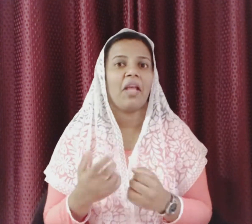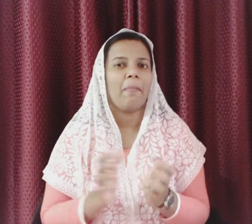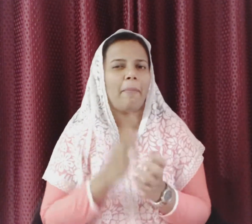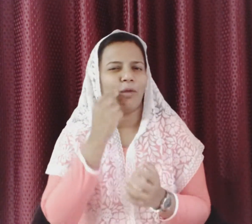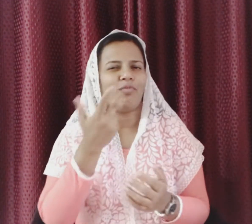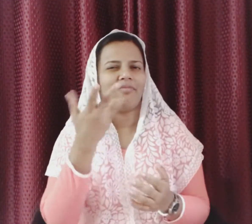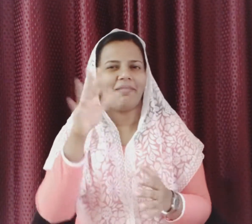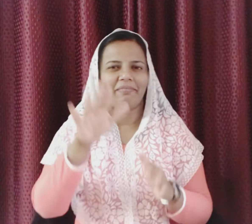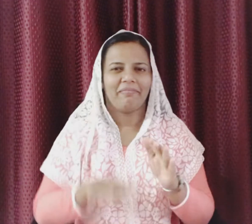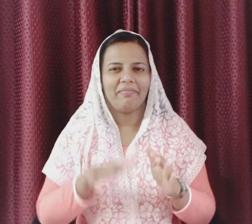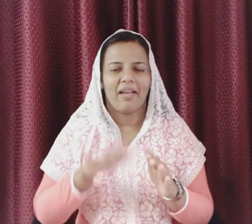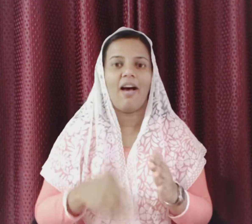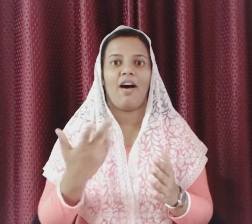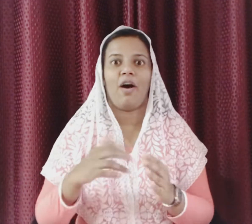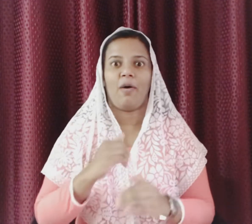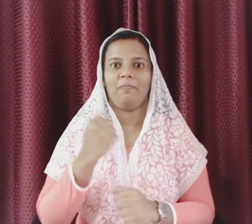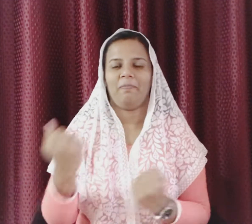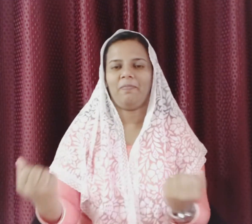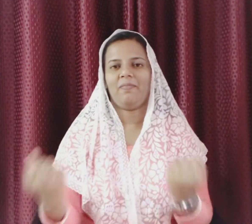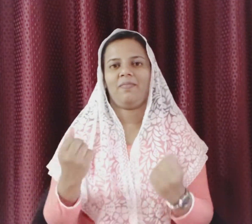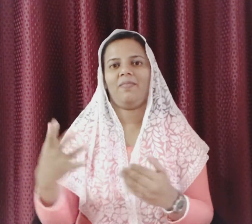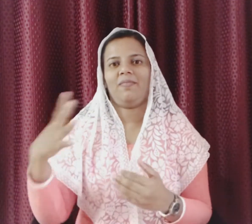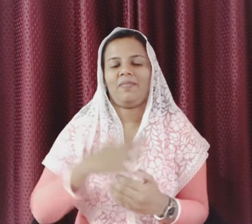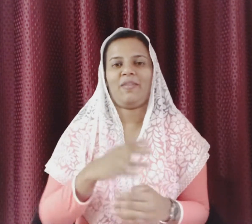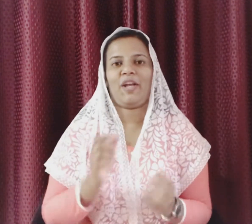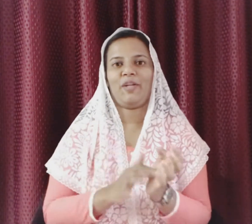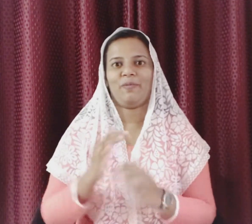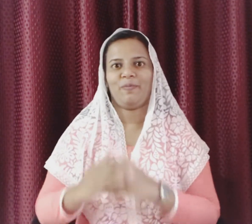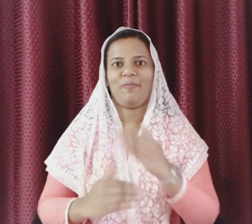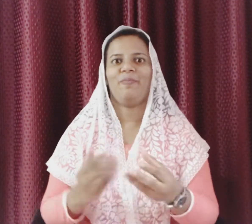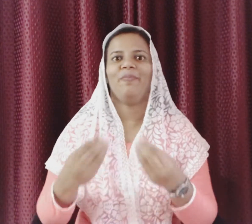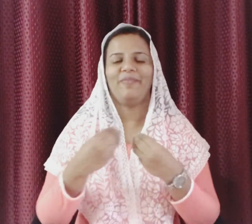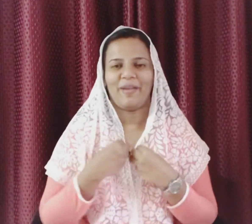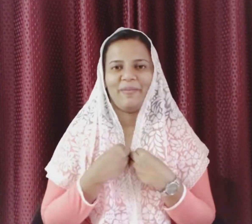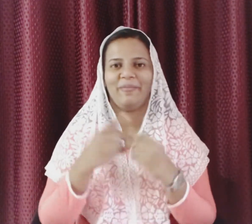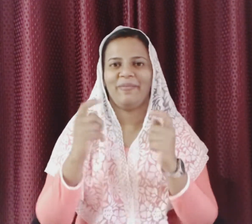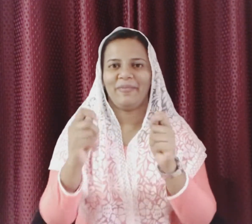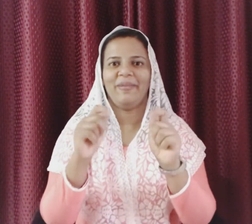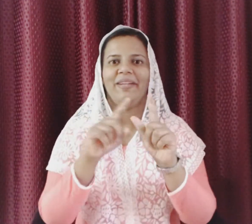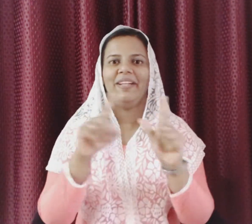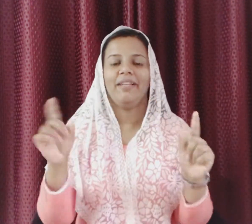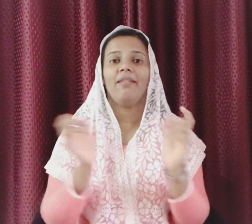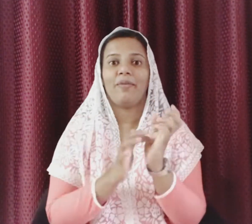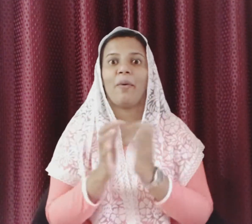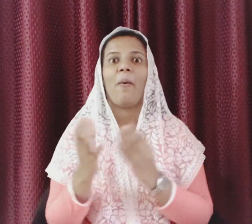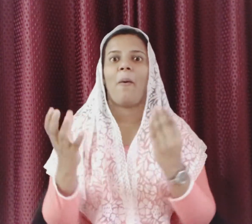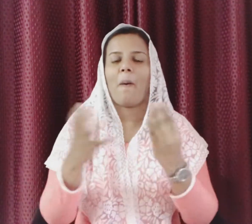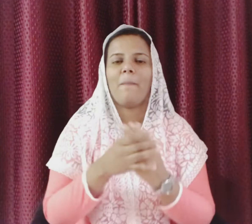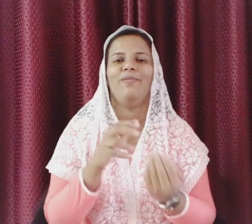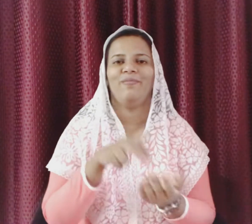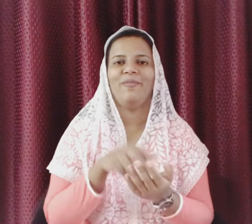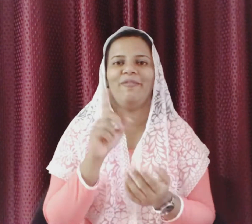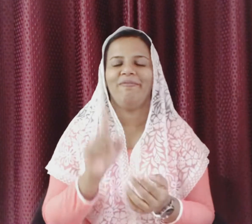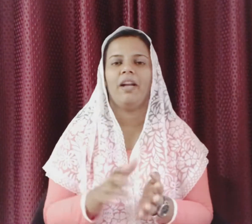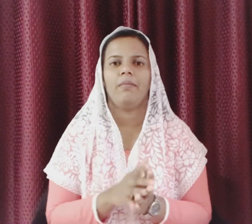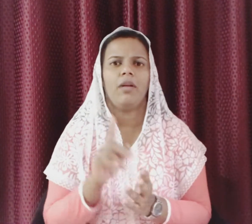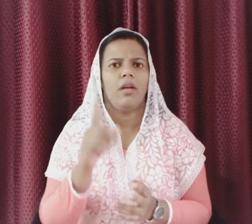ശക്തമാണോ അത്രമാത്രം അതിലധികം ശക്തിയോടെ എൻ്റെ ദൈവം എന്നെ ഉയർത്തുമെന്ന് പറയും. ഹല്ലേലൂയ. അതാണ് ദൈവത്തോട് അടുത്ത് നിൽക്കുമ്പോൾ ഒരു പ്രത്യേകത. ഒരിക്കൽ നോക്കിയേ,